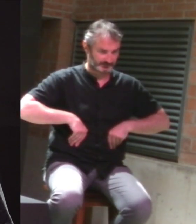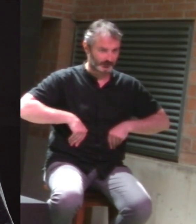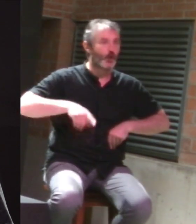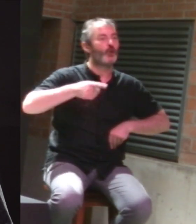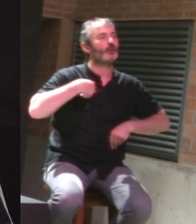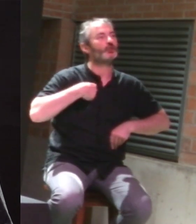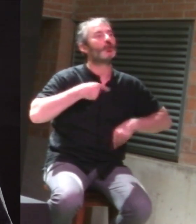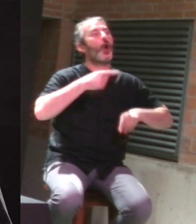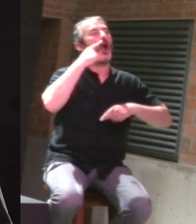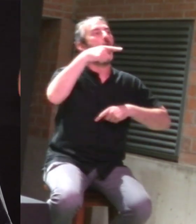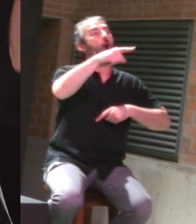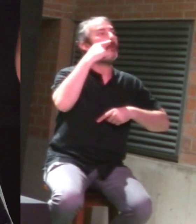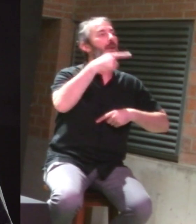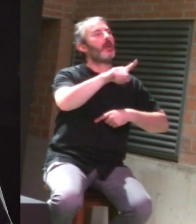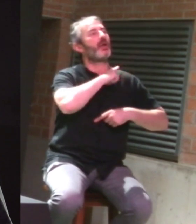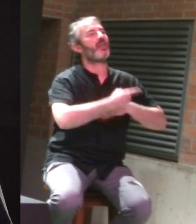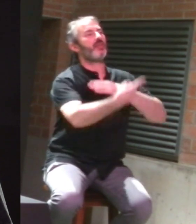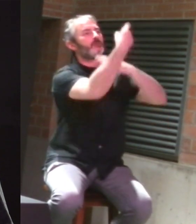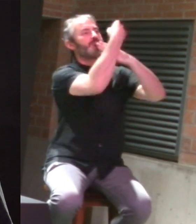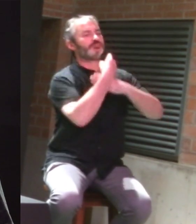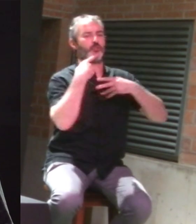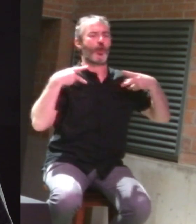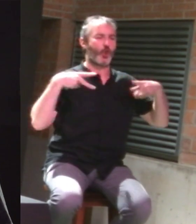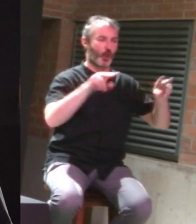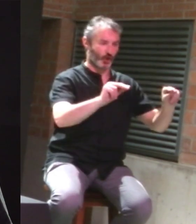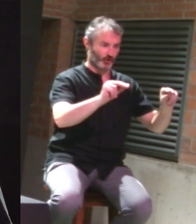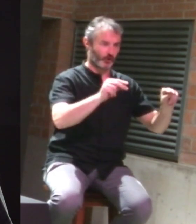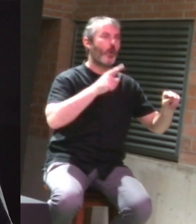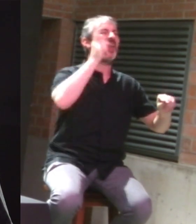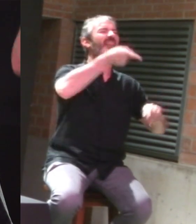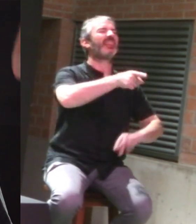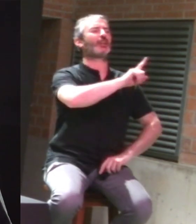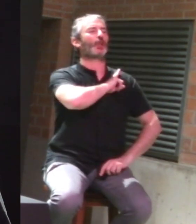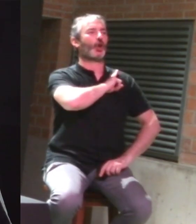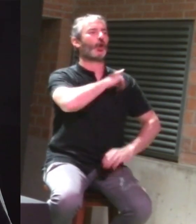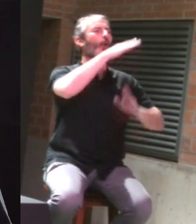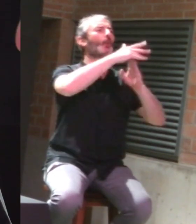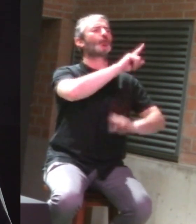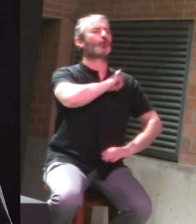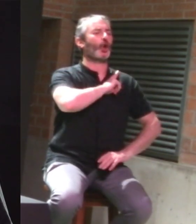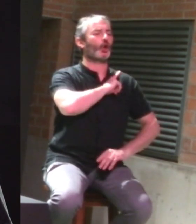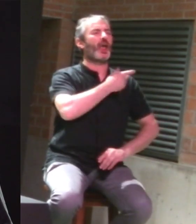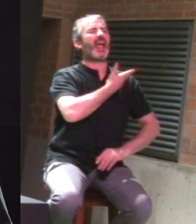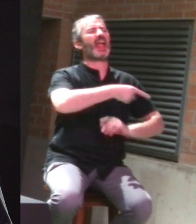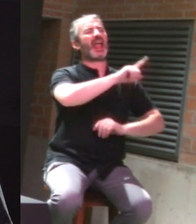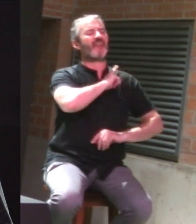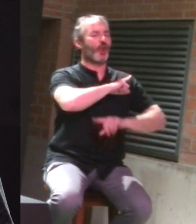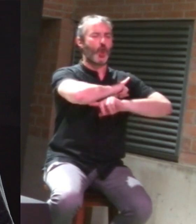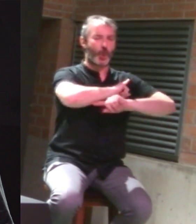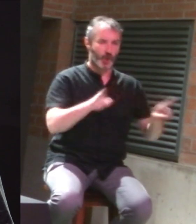con hombres que quieren dirigirnos. No queremos directores, tutores ni